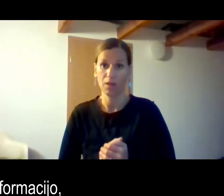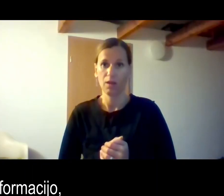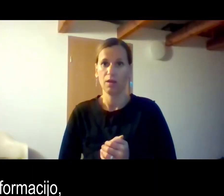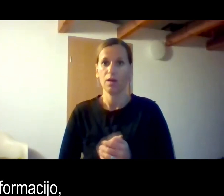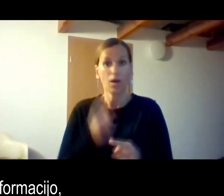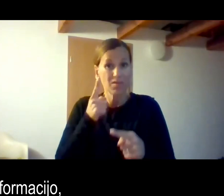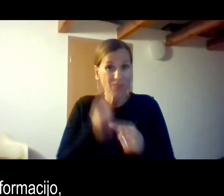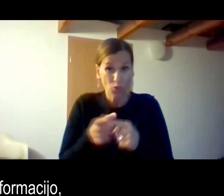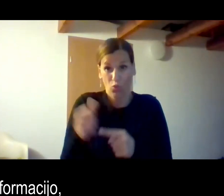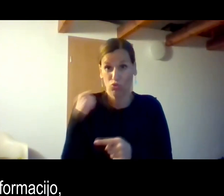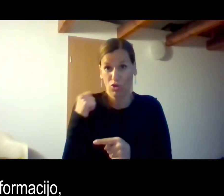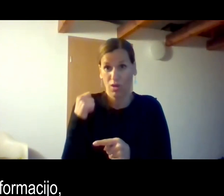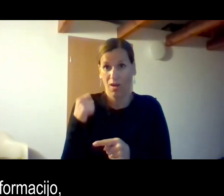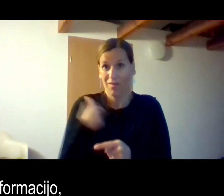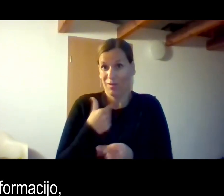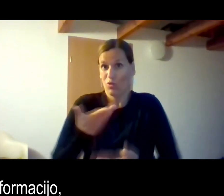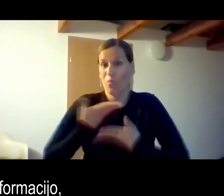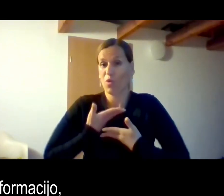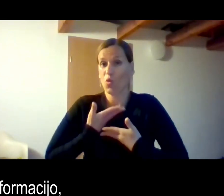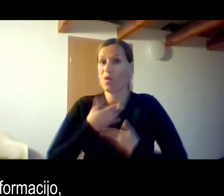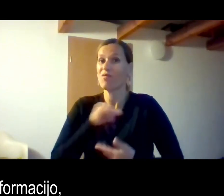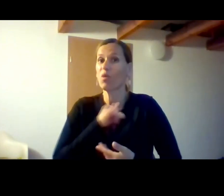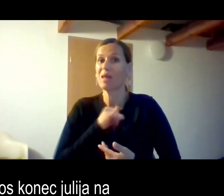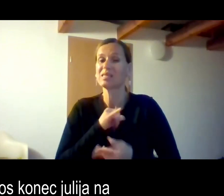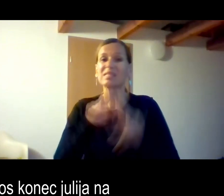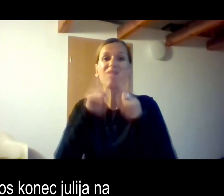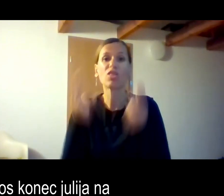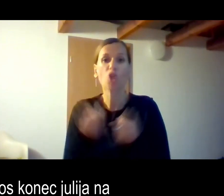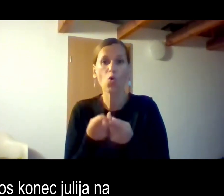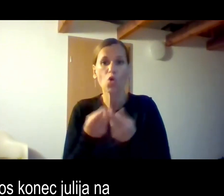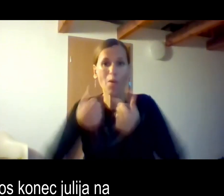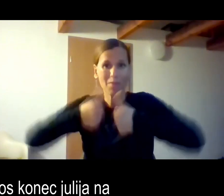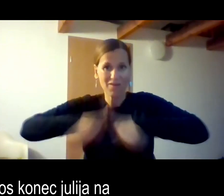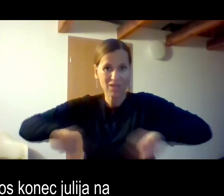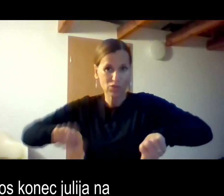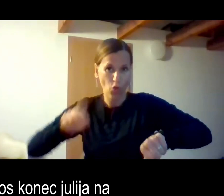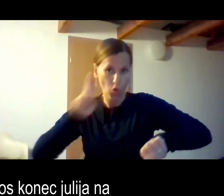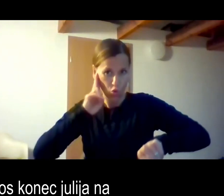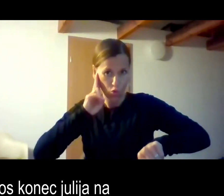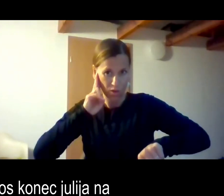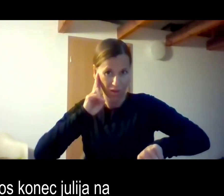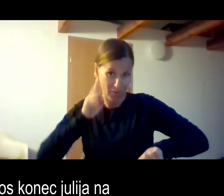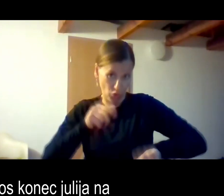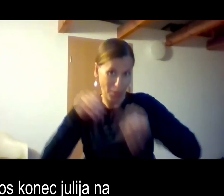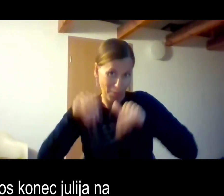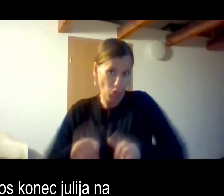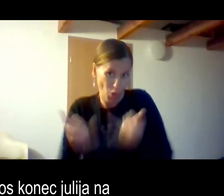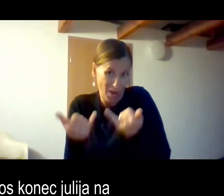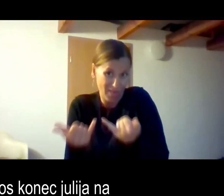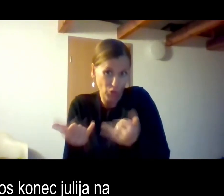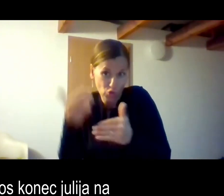Dobil informacijo, da svetovno prvenstvo gluhih, ki naj bi bilo, letos konec julija na